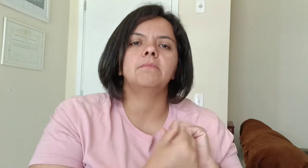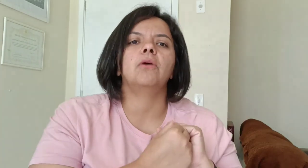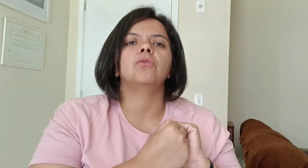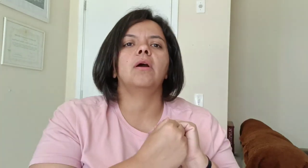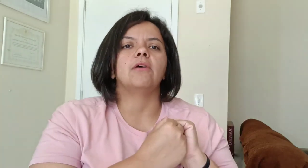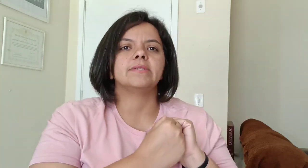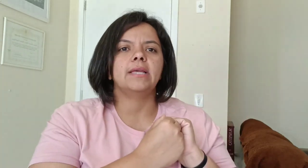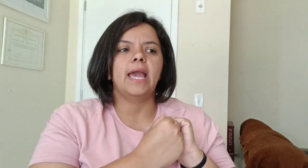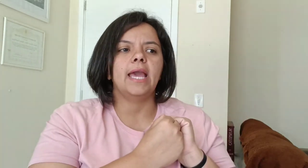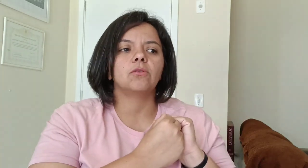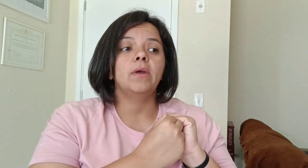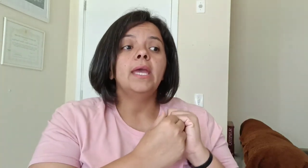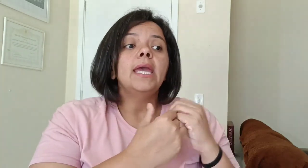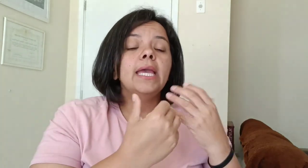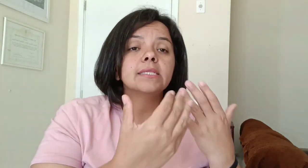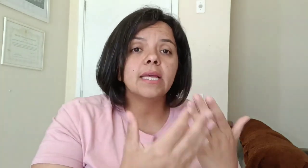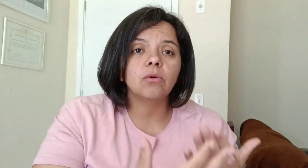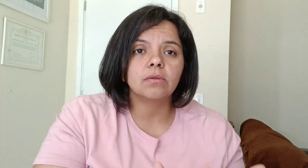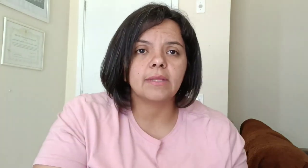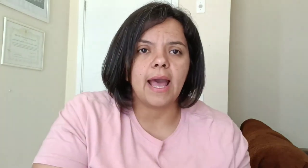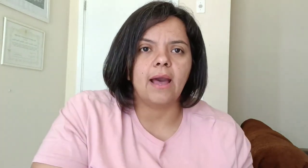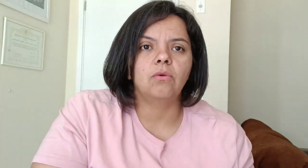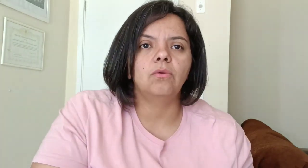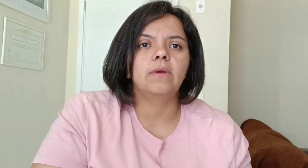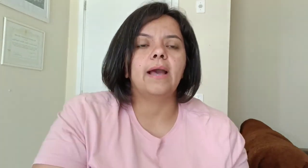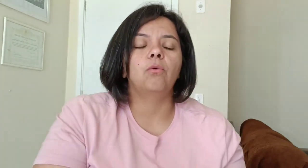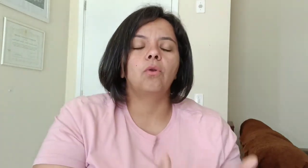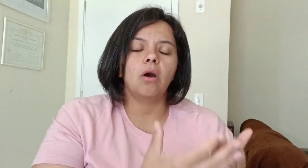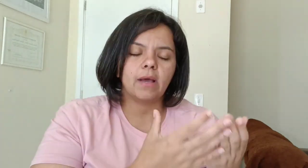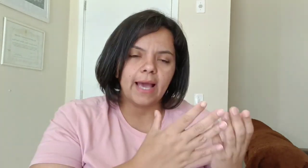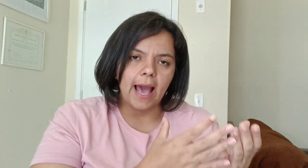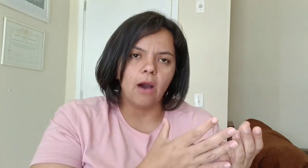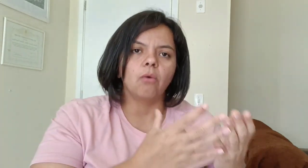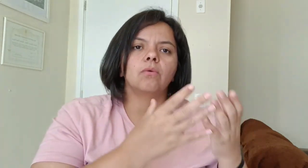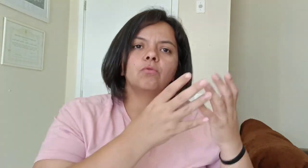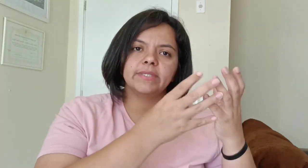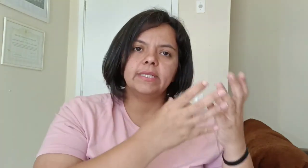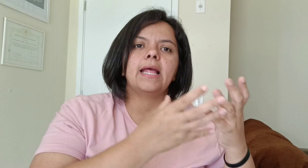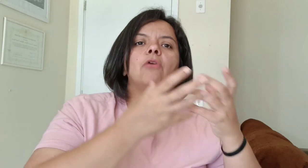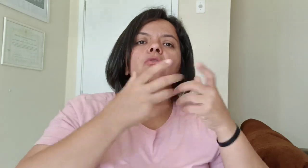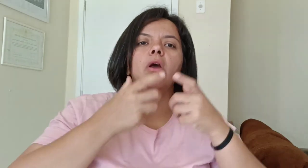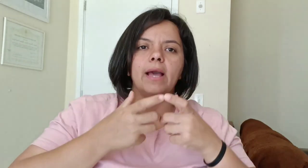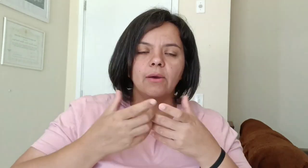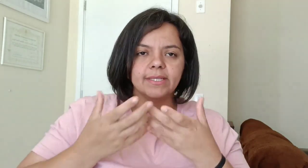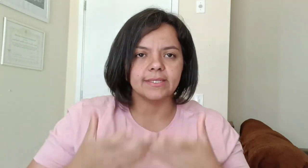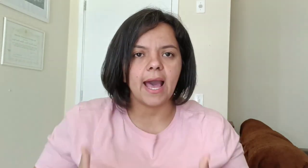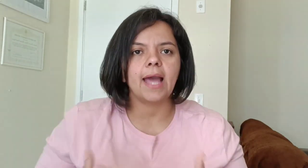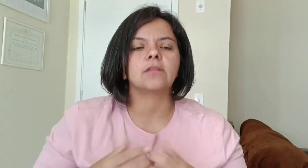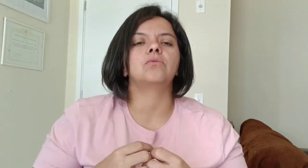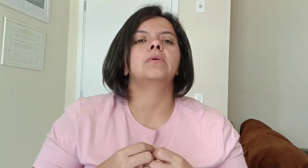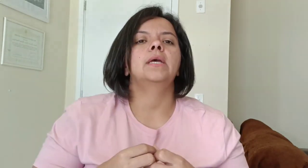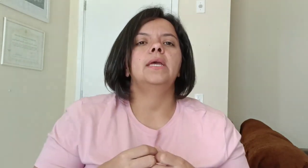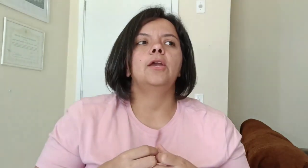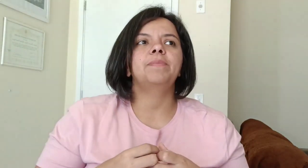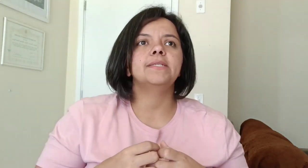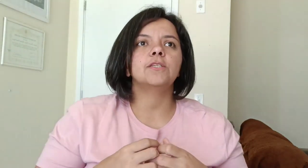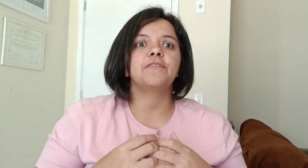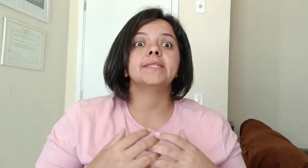mão no local certo, executar o sinal no local exato, eu preciso fazer